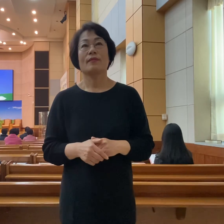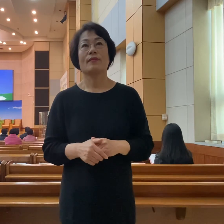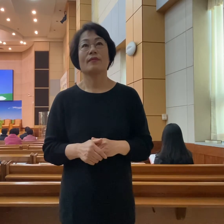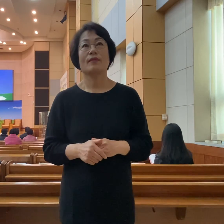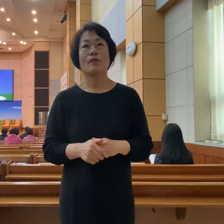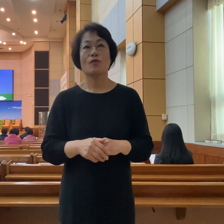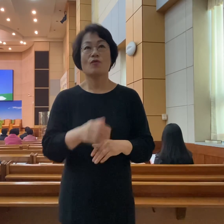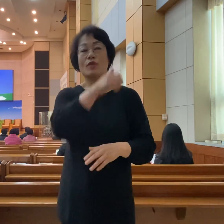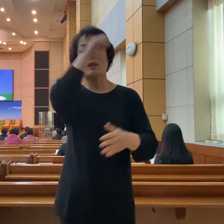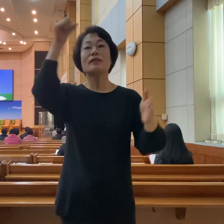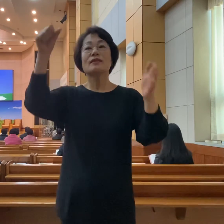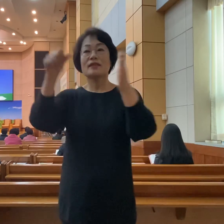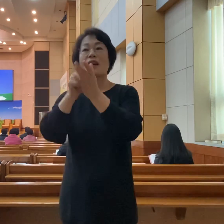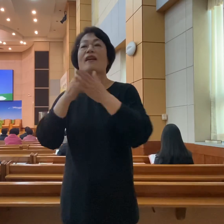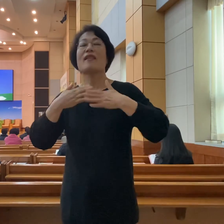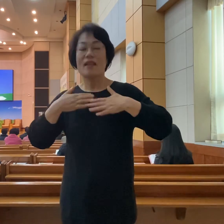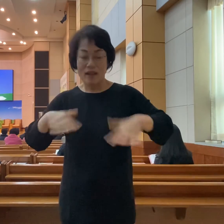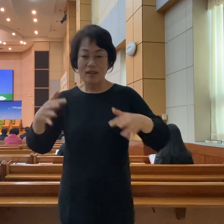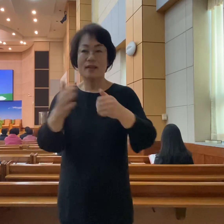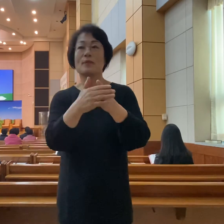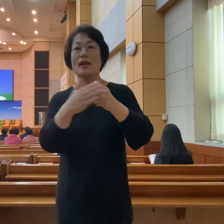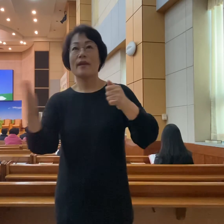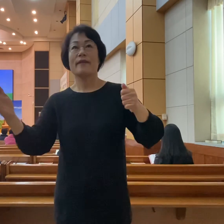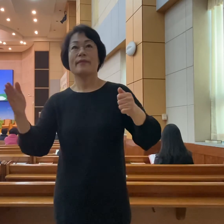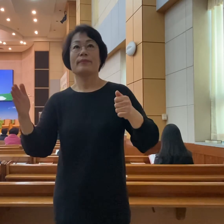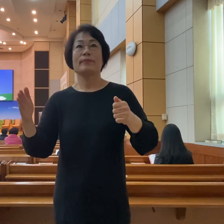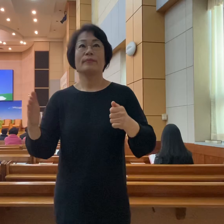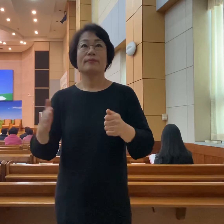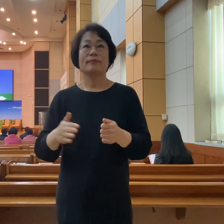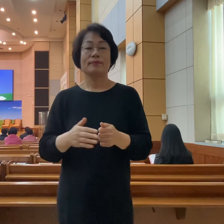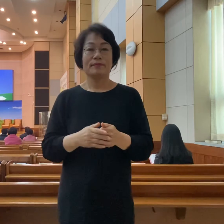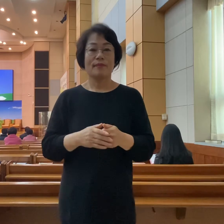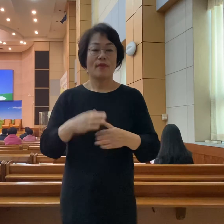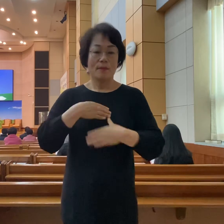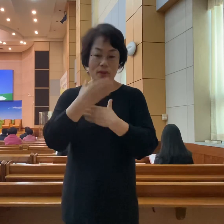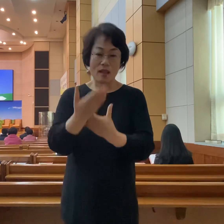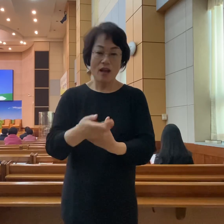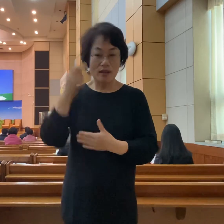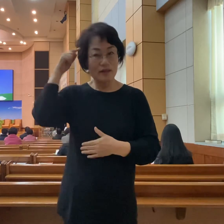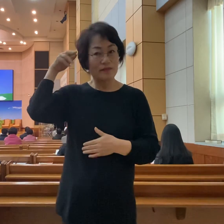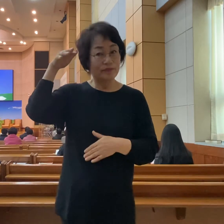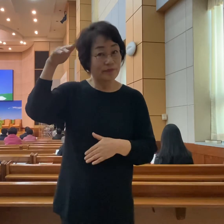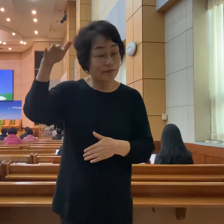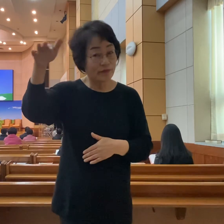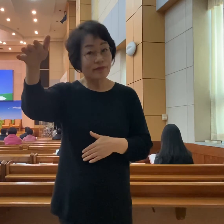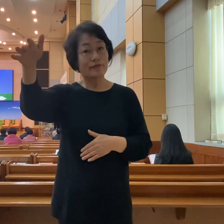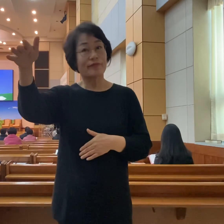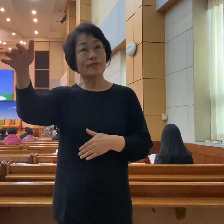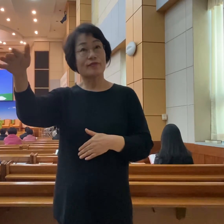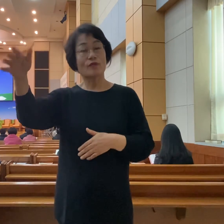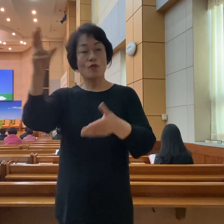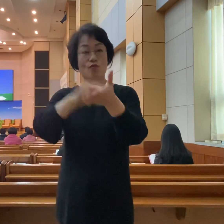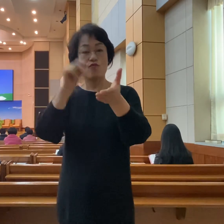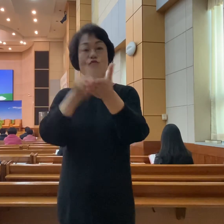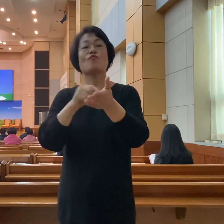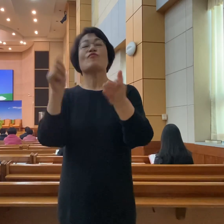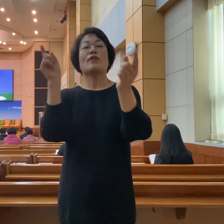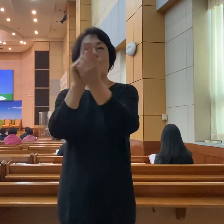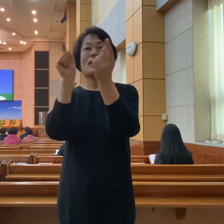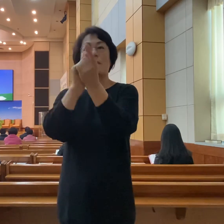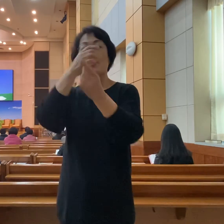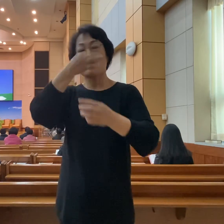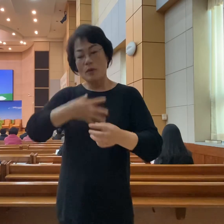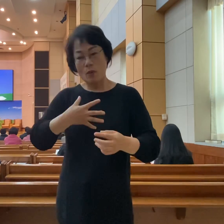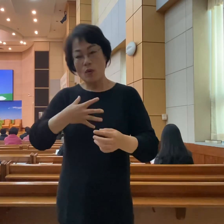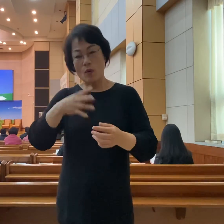또 우리 인생은 연약하기 때문에 그래서 편한 거 추구하고 또 문제 만나면 힘들어하니까